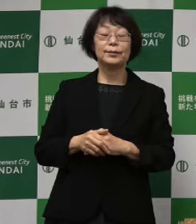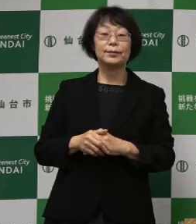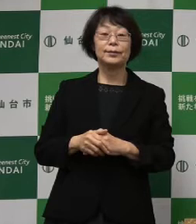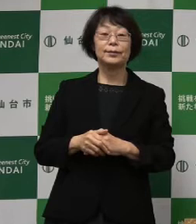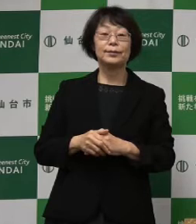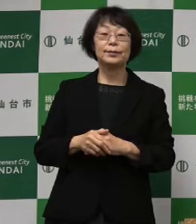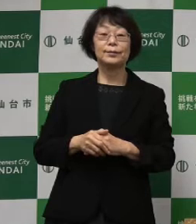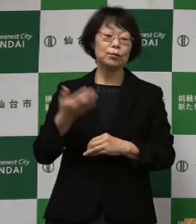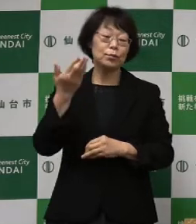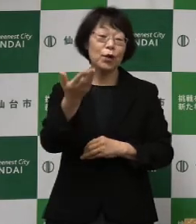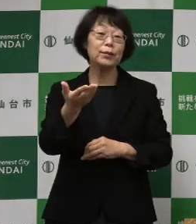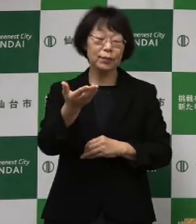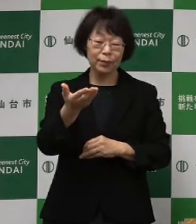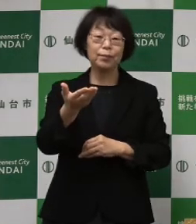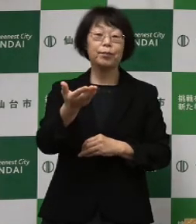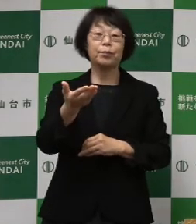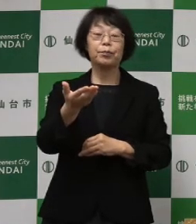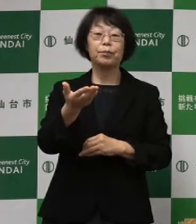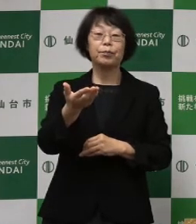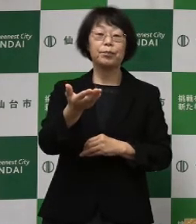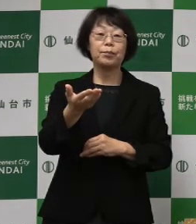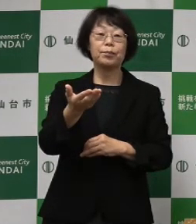あとすみません、もう一点、